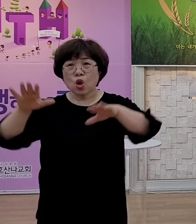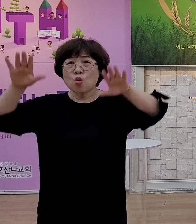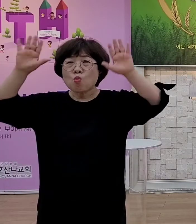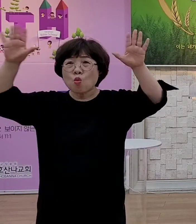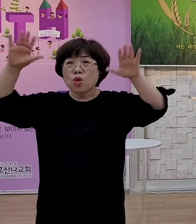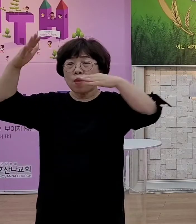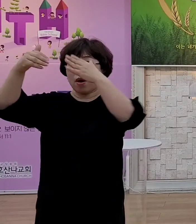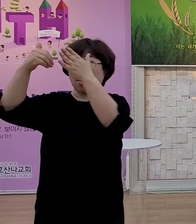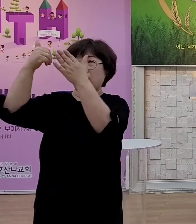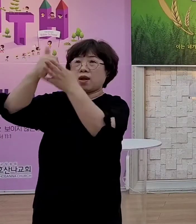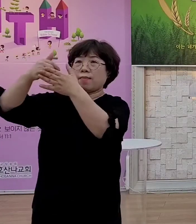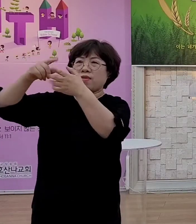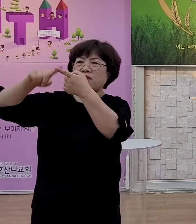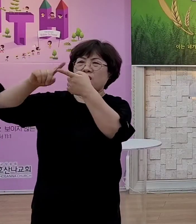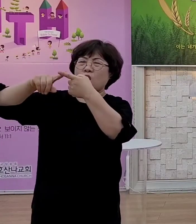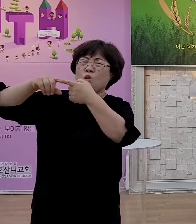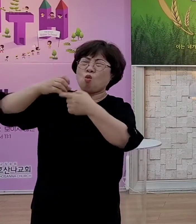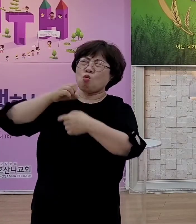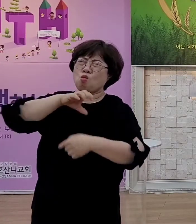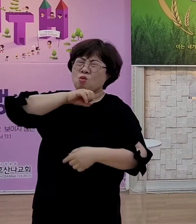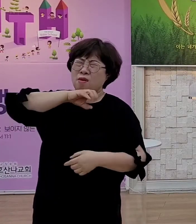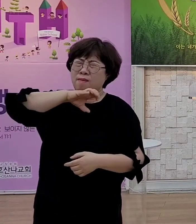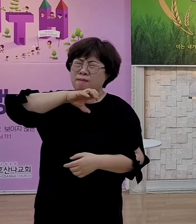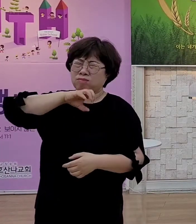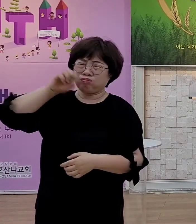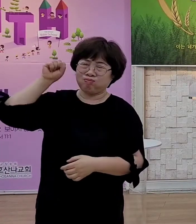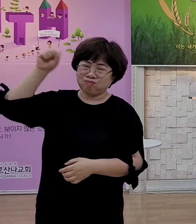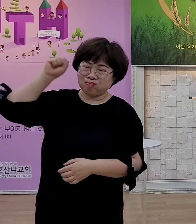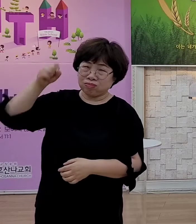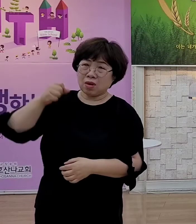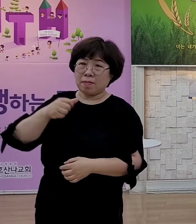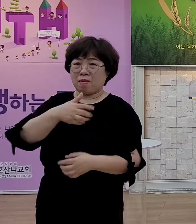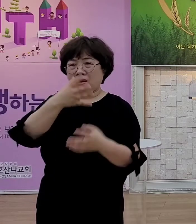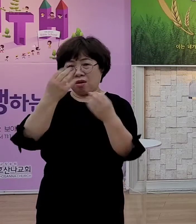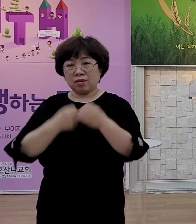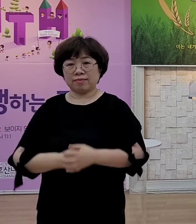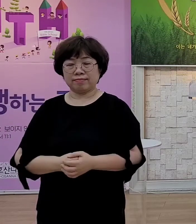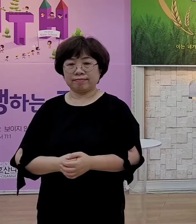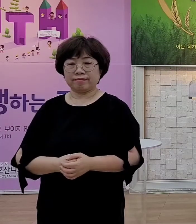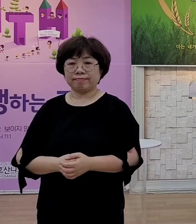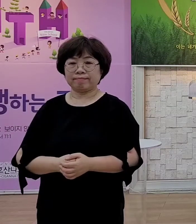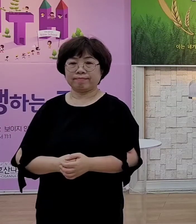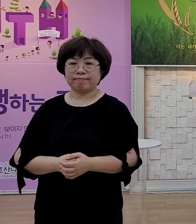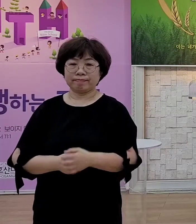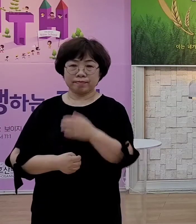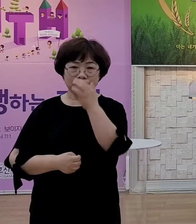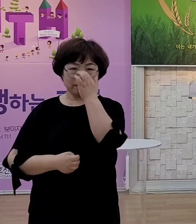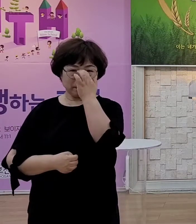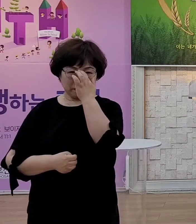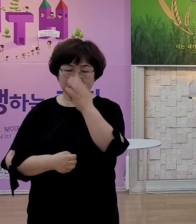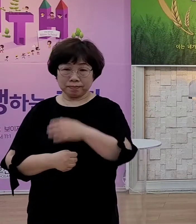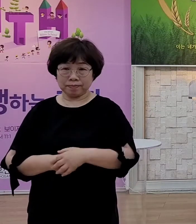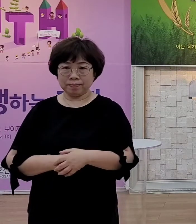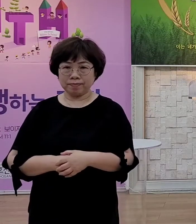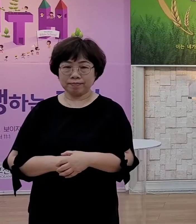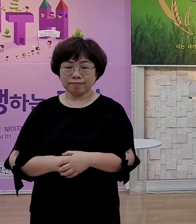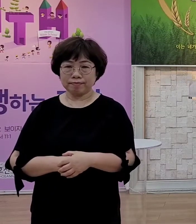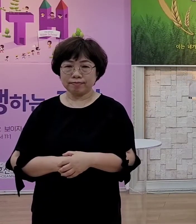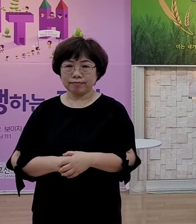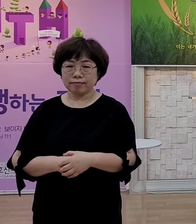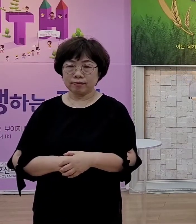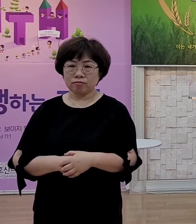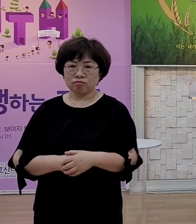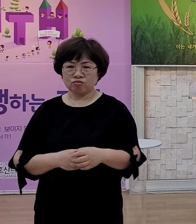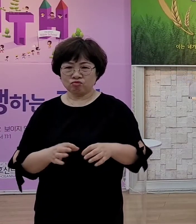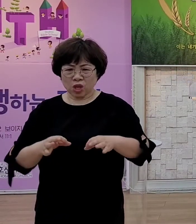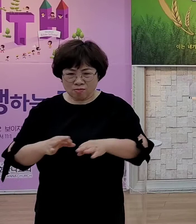구절을 다시 찾아서 말하기는 너무 식상하고 말하자면 이런 뜻 아닙니까? 그냥